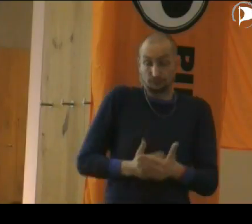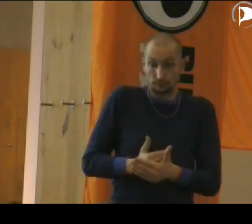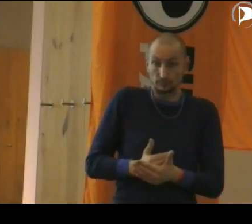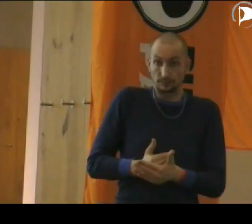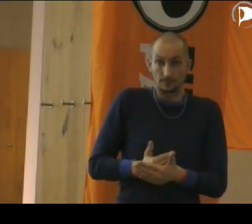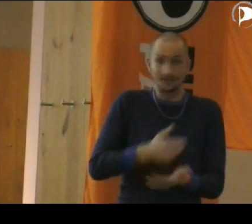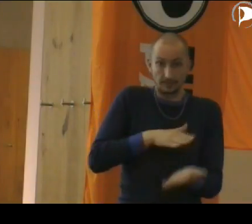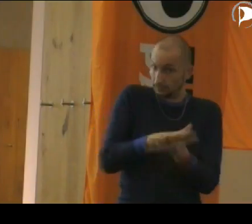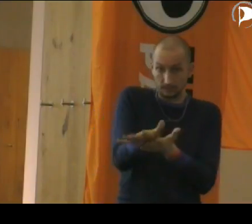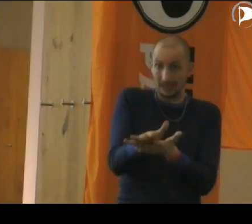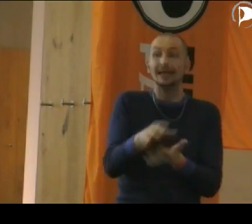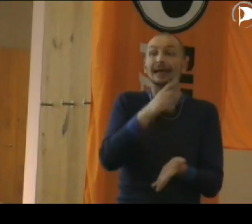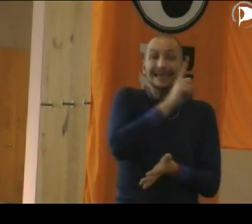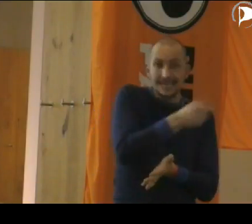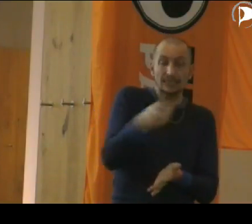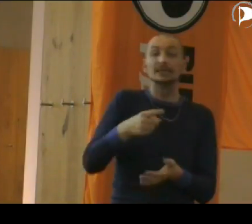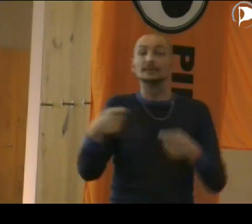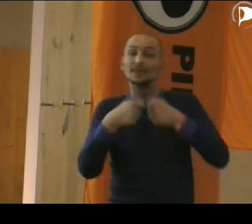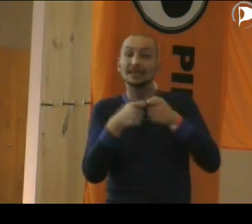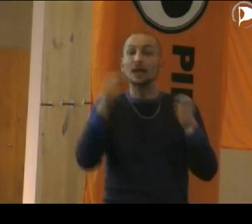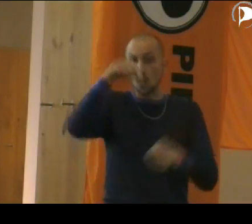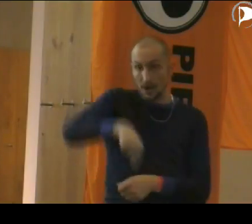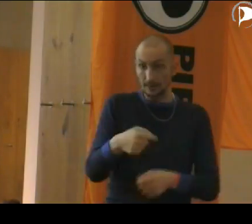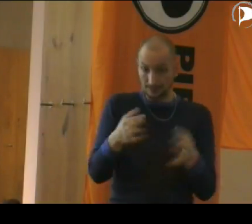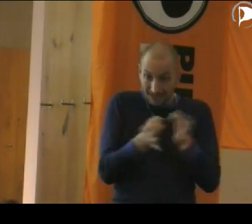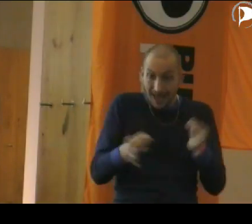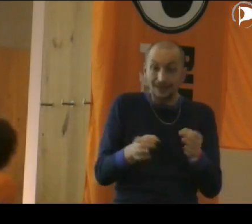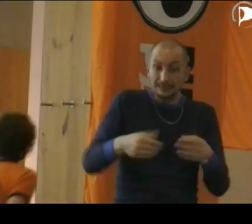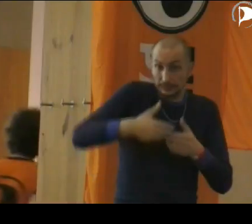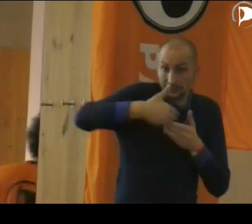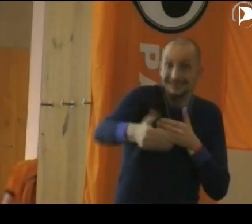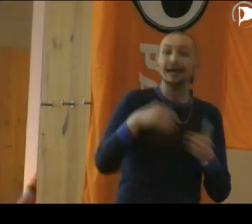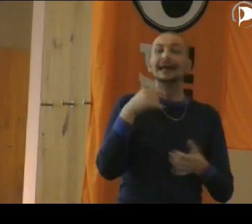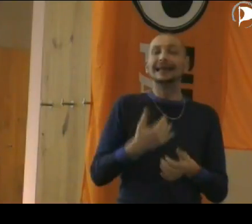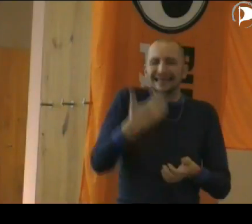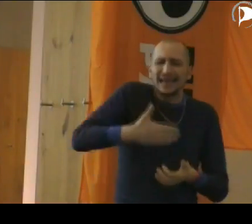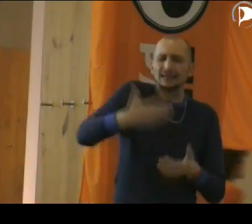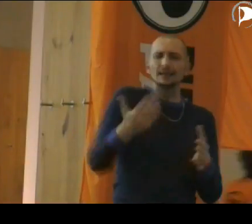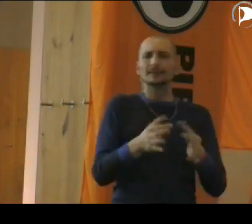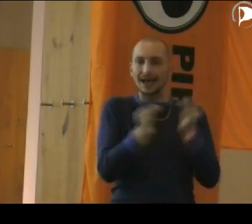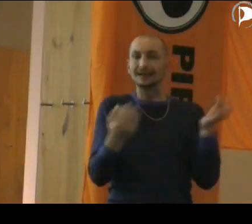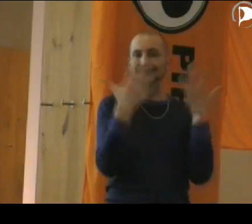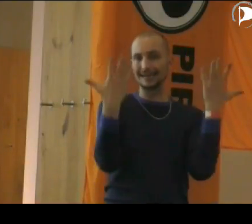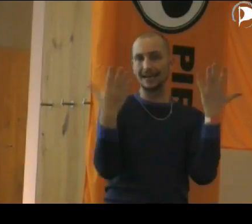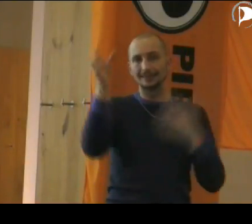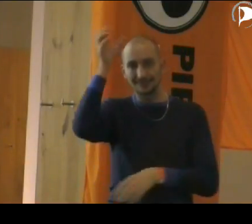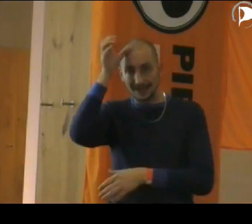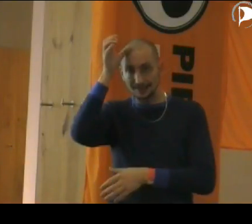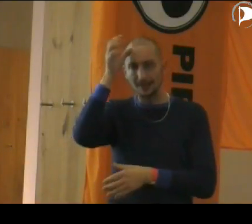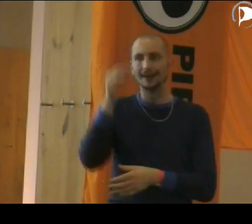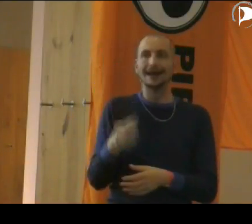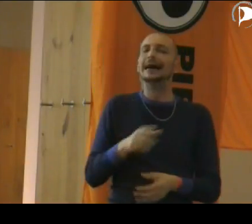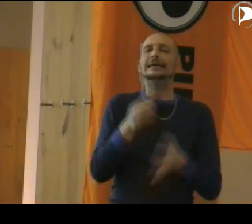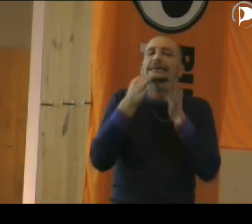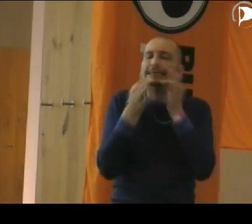wenn jedes mitglied hat dem heutigen tage sind jeden tag spenden würde bietet nicht wörtlich nehmen